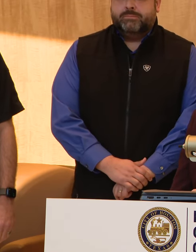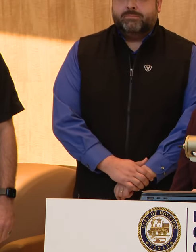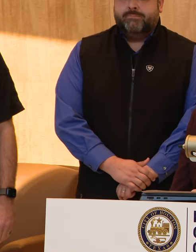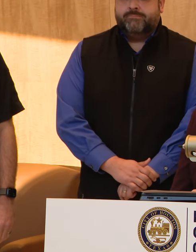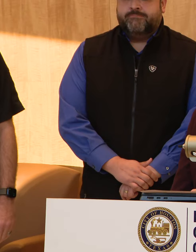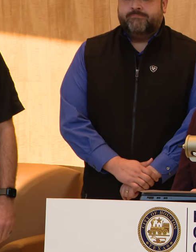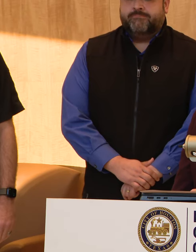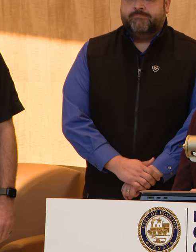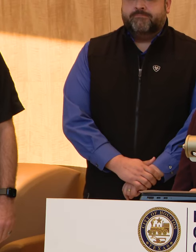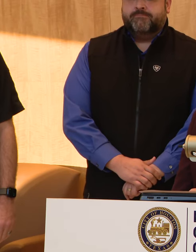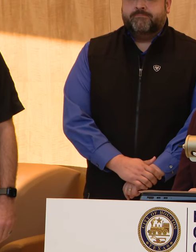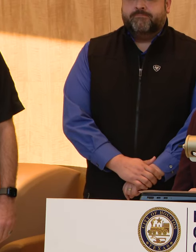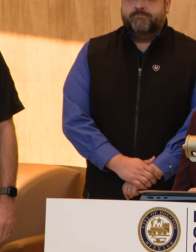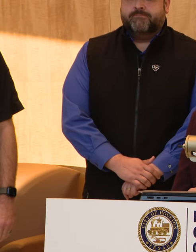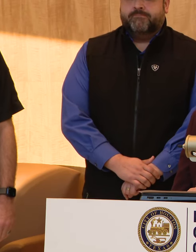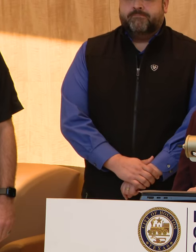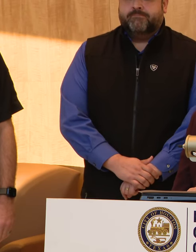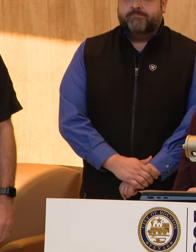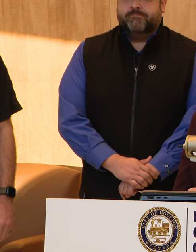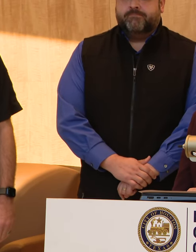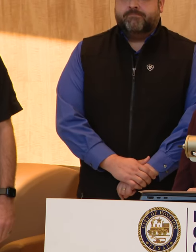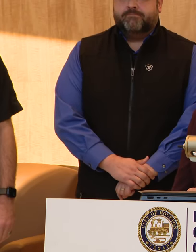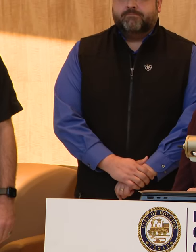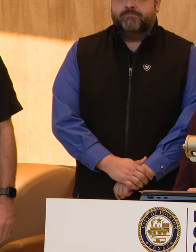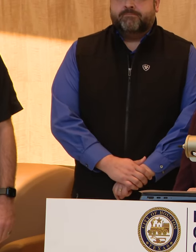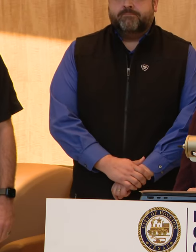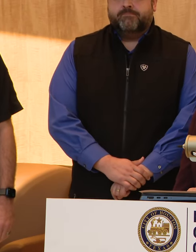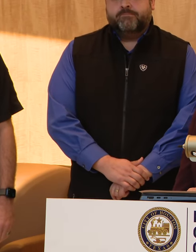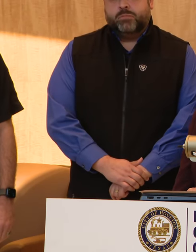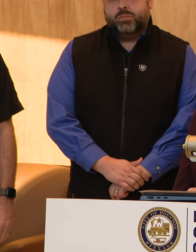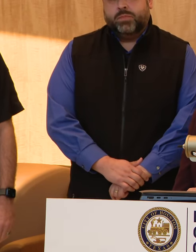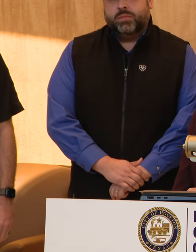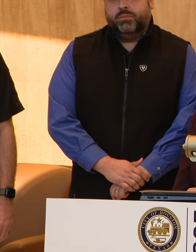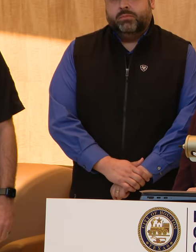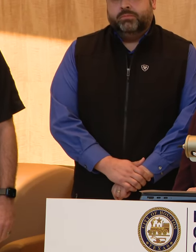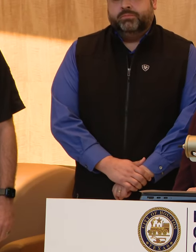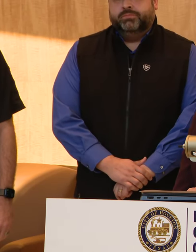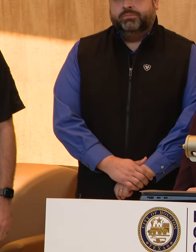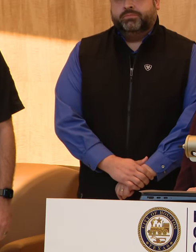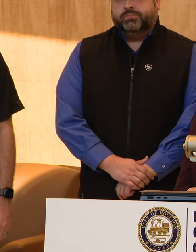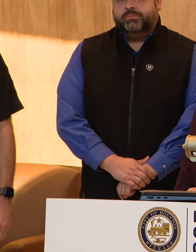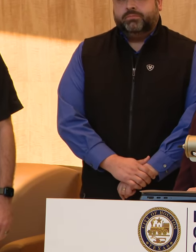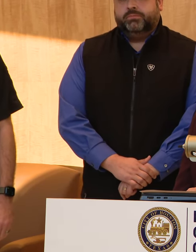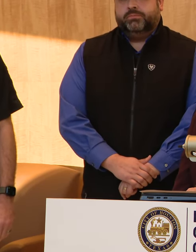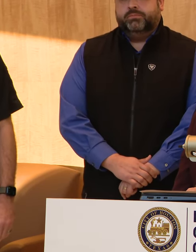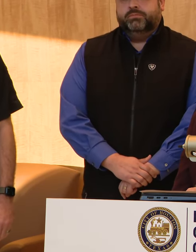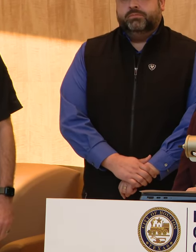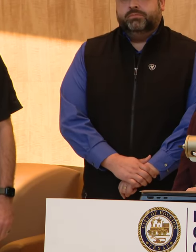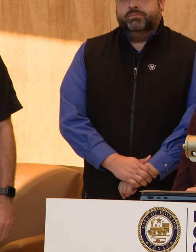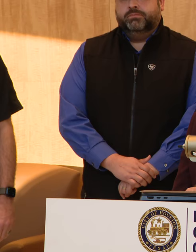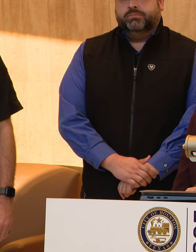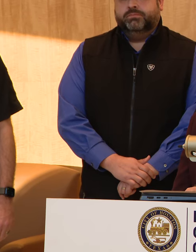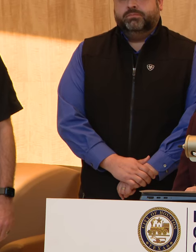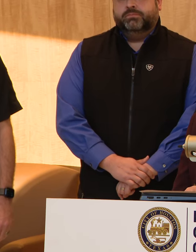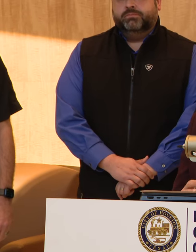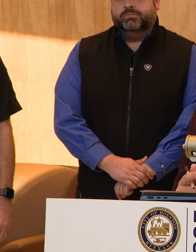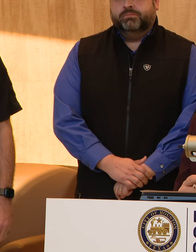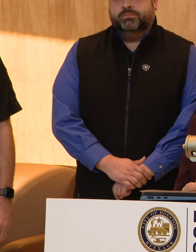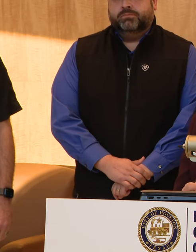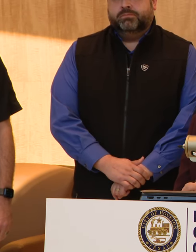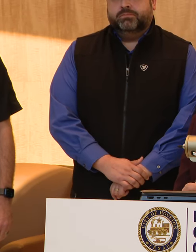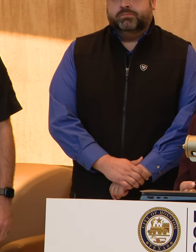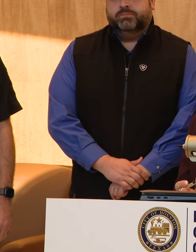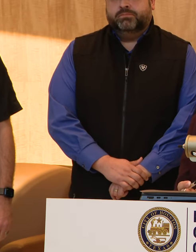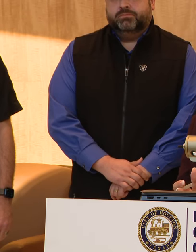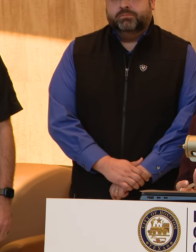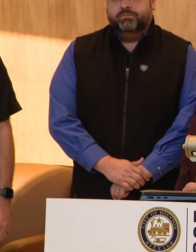recogerlos. La ciudad estará cerrada mañana, al igual que las cortes, pero el aeropuerto volverá a abrir a